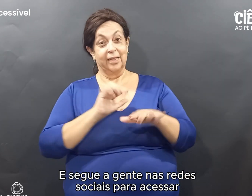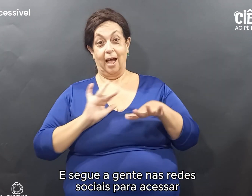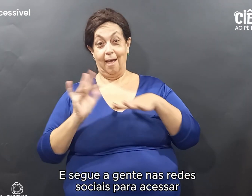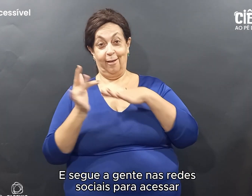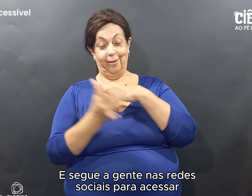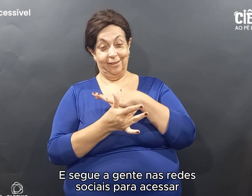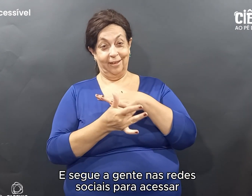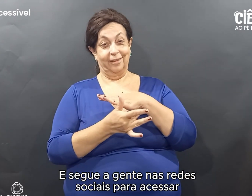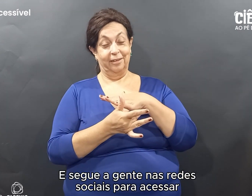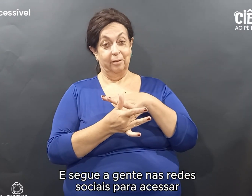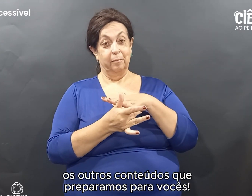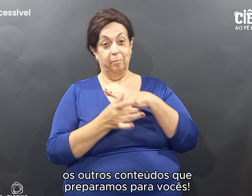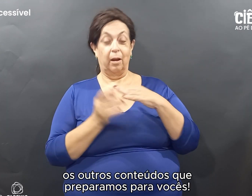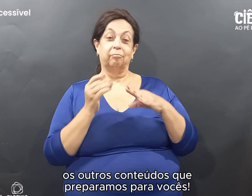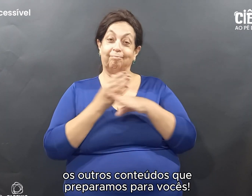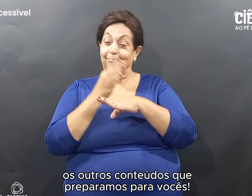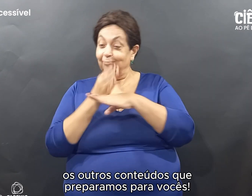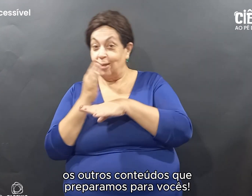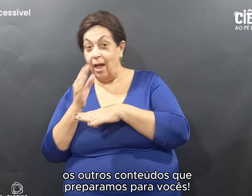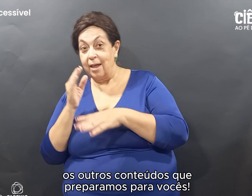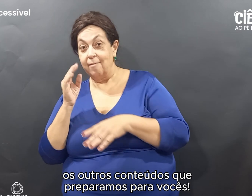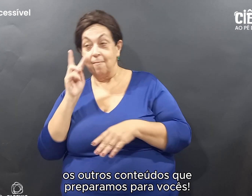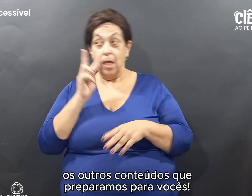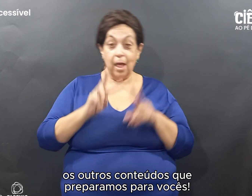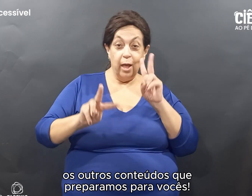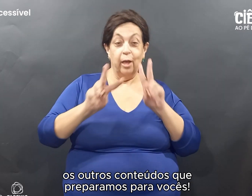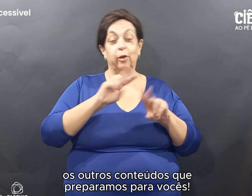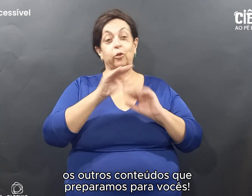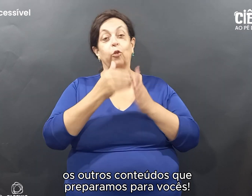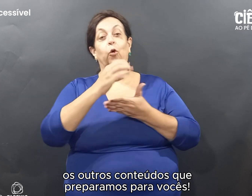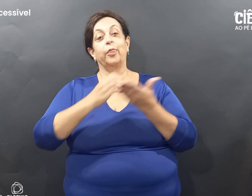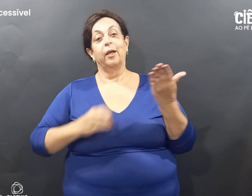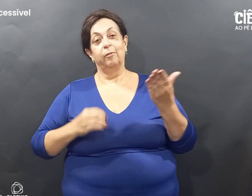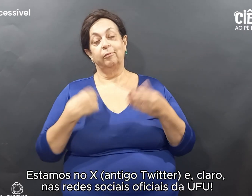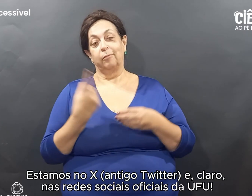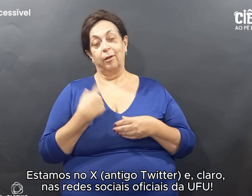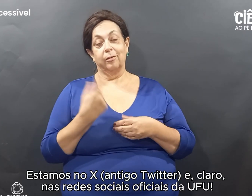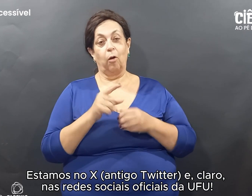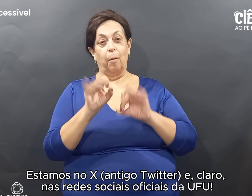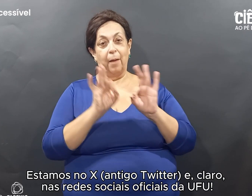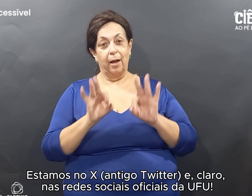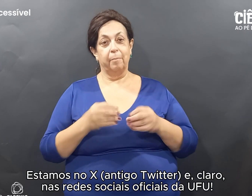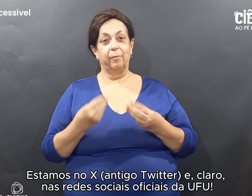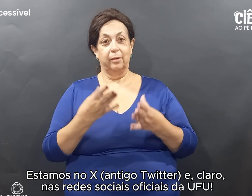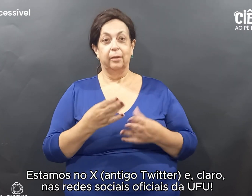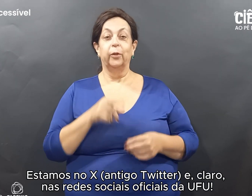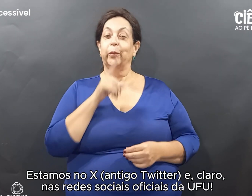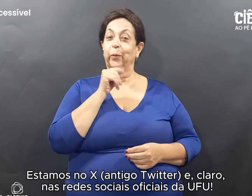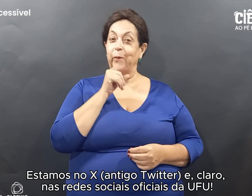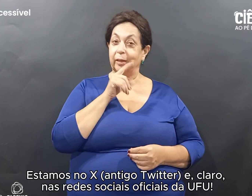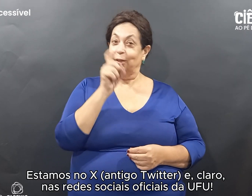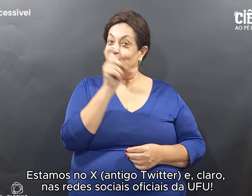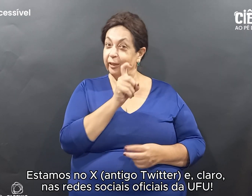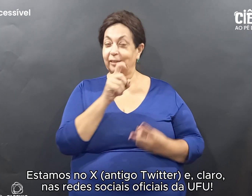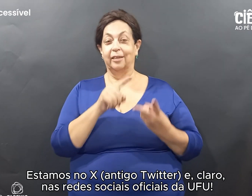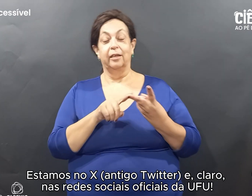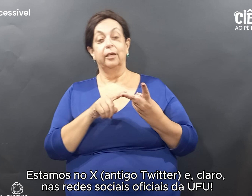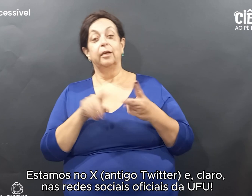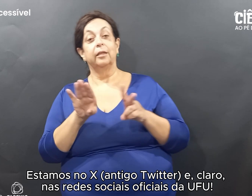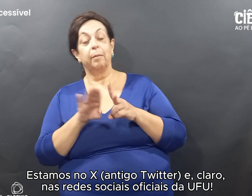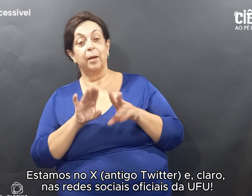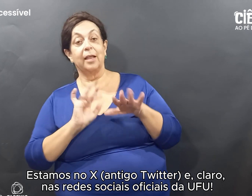redes sociais para acessar os outros conteúdos que preparamos para vocês. Estamos no Twitter e, claro, nas redes